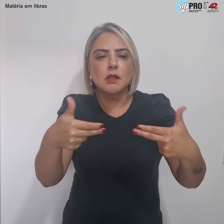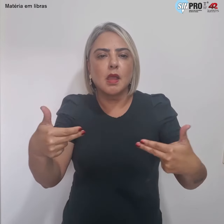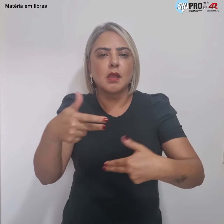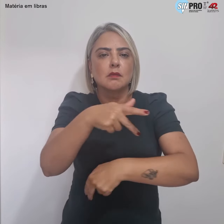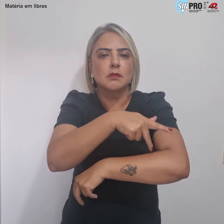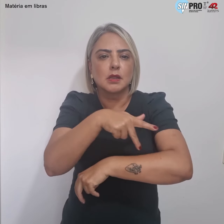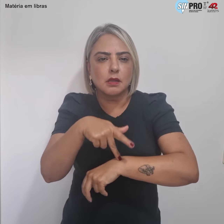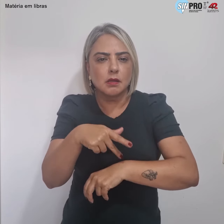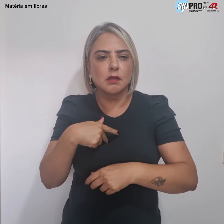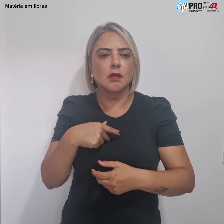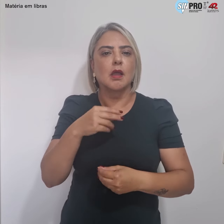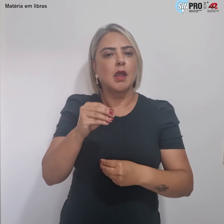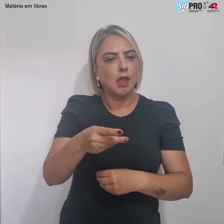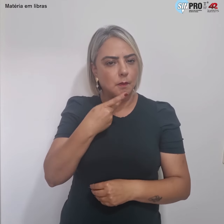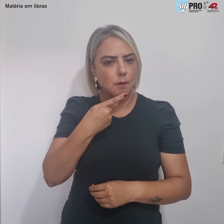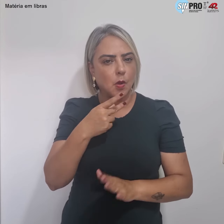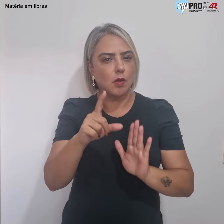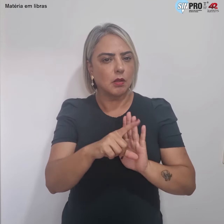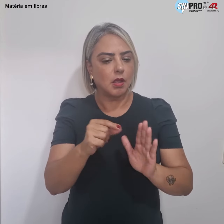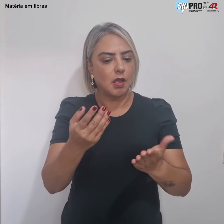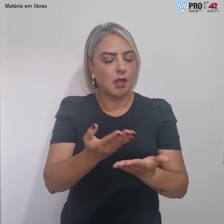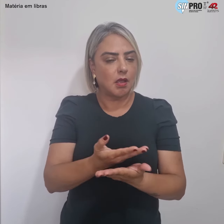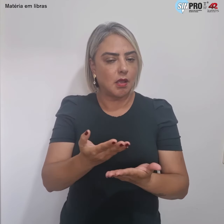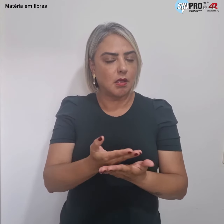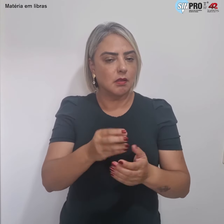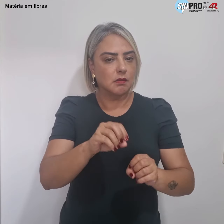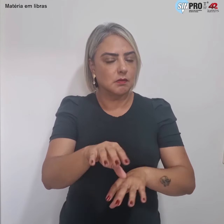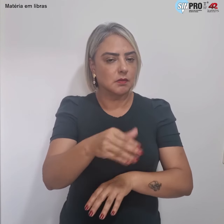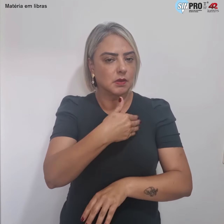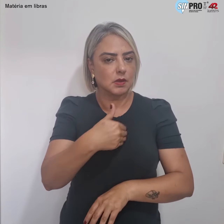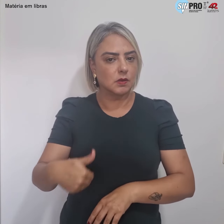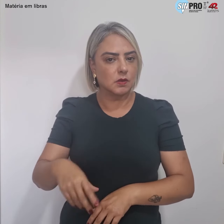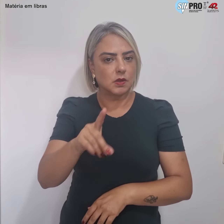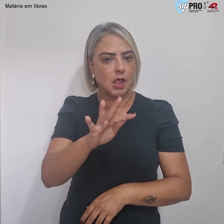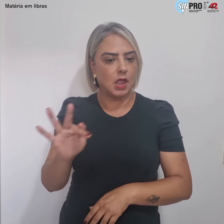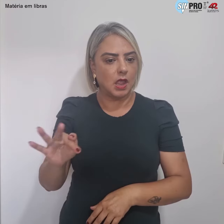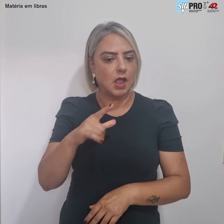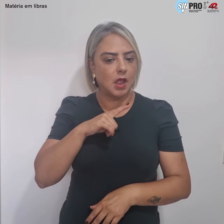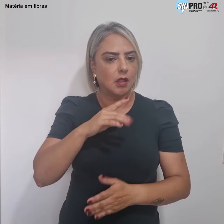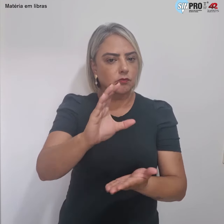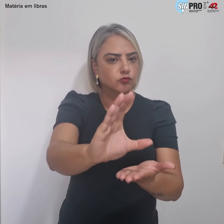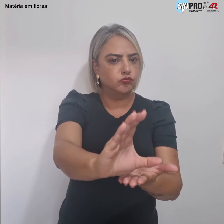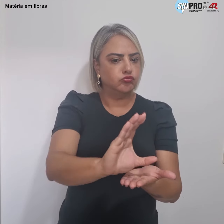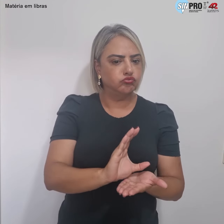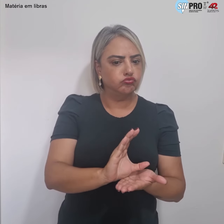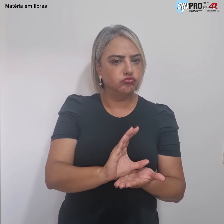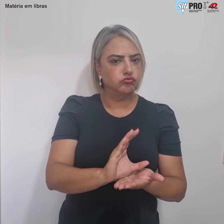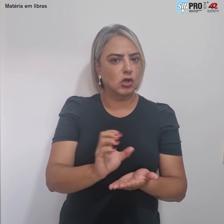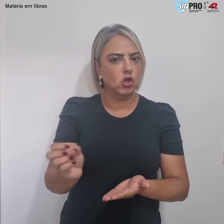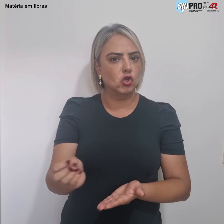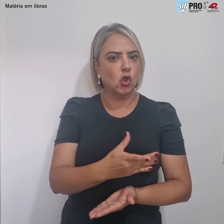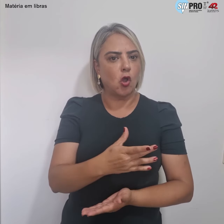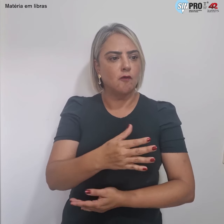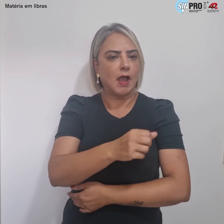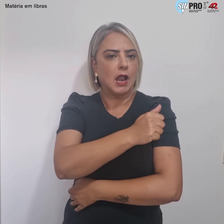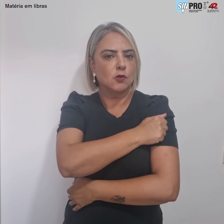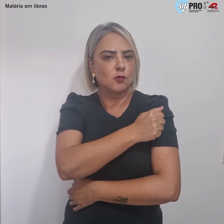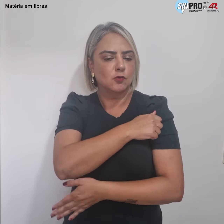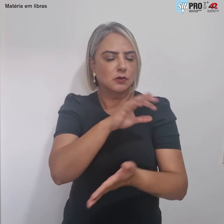Vale acrescentar que a rede pública do DF deve receber um grande contingente de novos estudantes, que